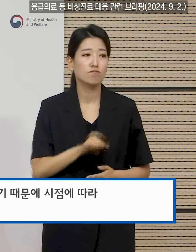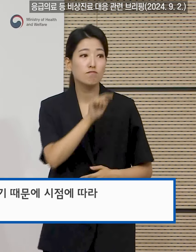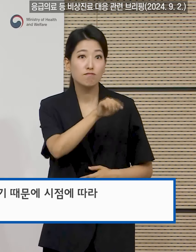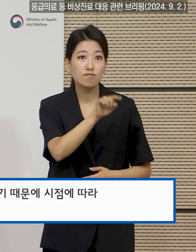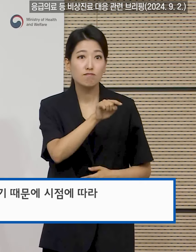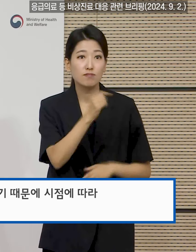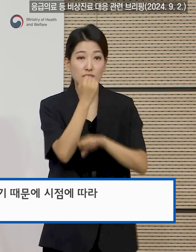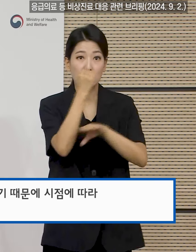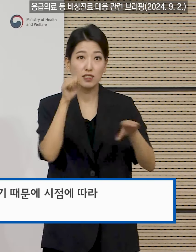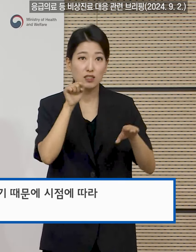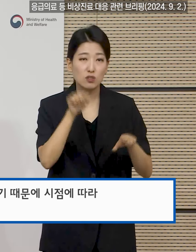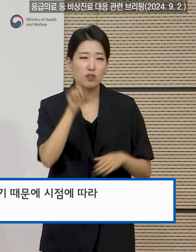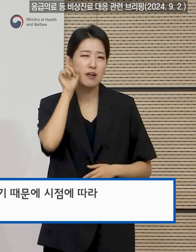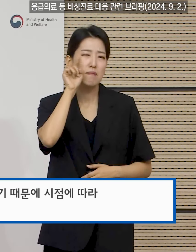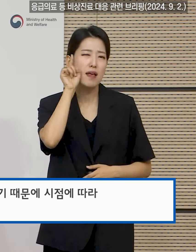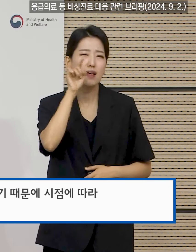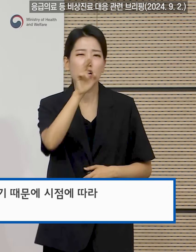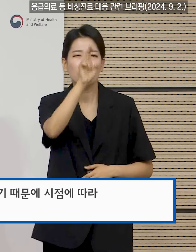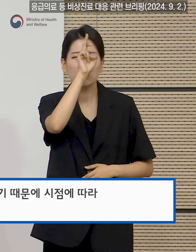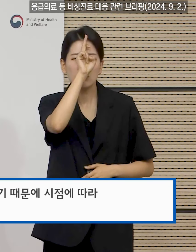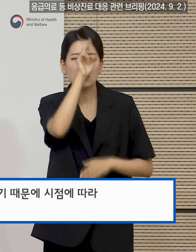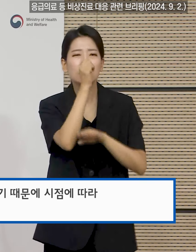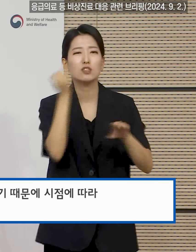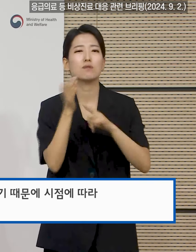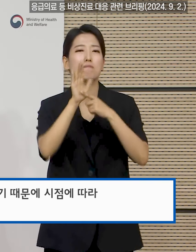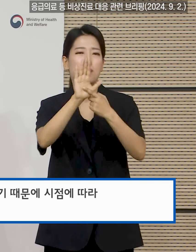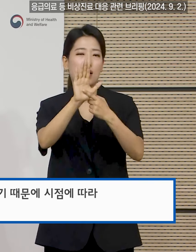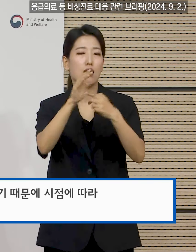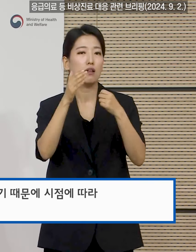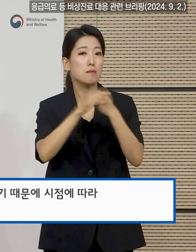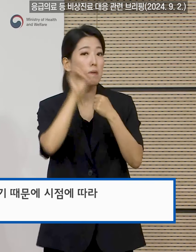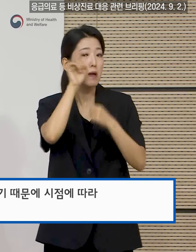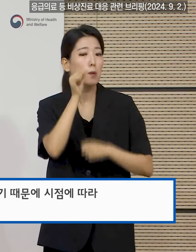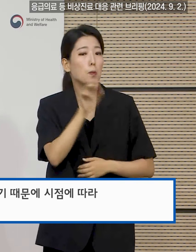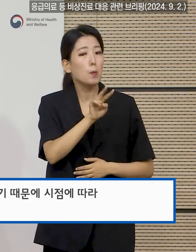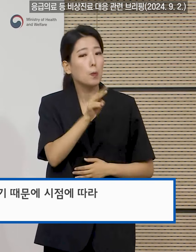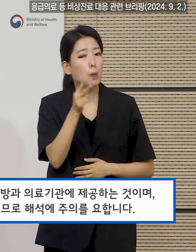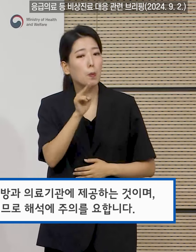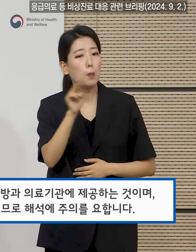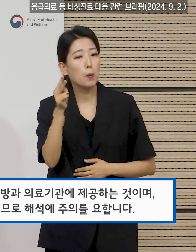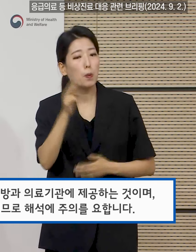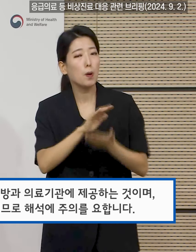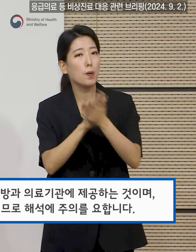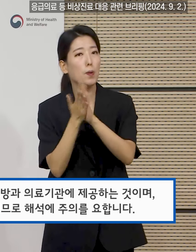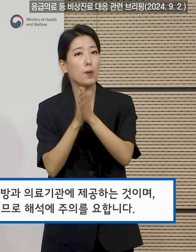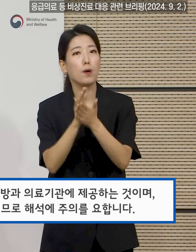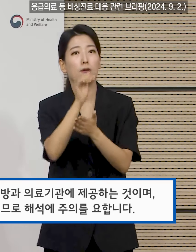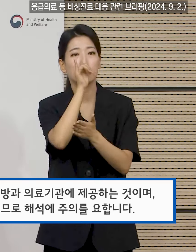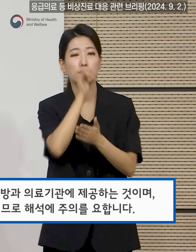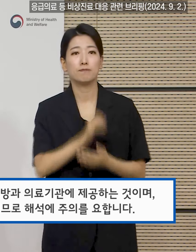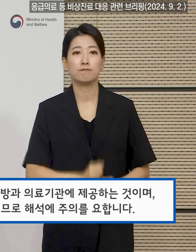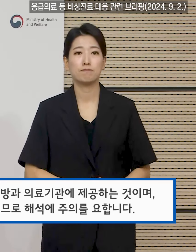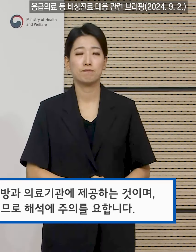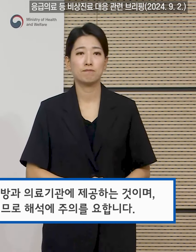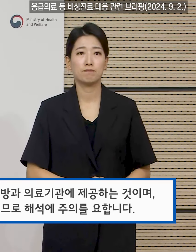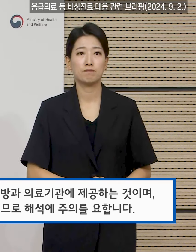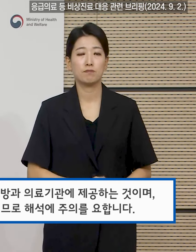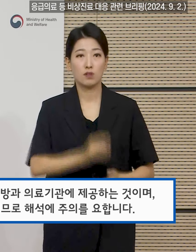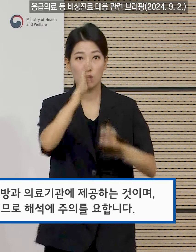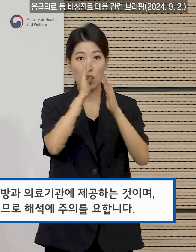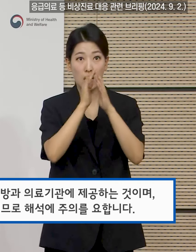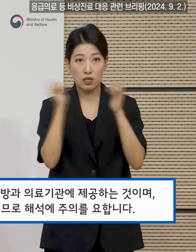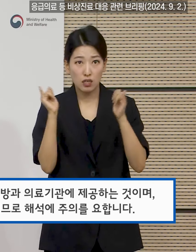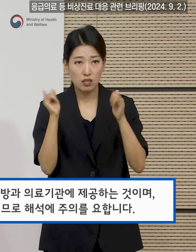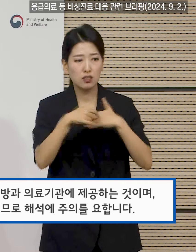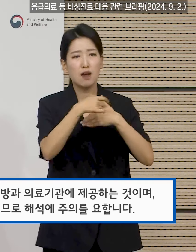기준으로 표시한 것이기 때문에 시점에 따라 수치는 달라질 수 있습니다. 또한 이는 환자의 신속한 이송